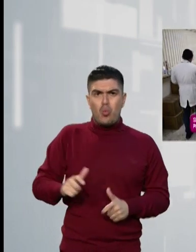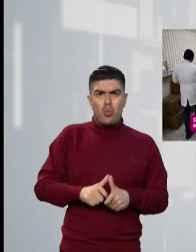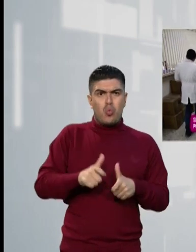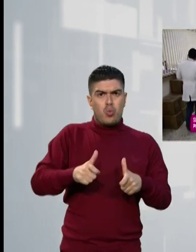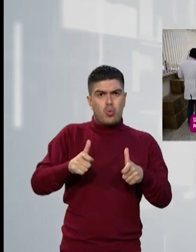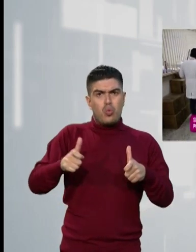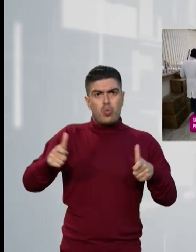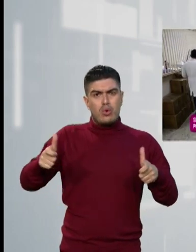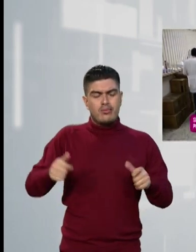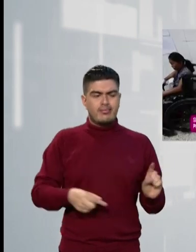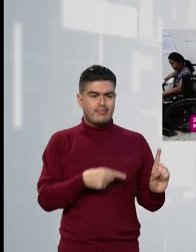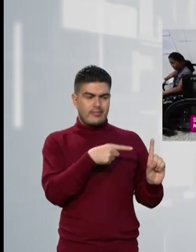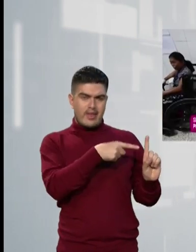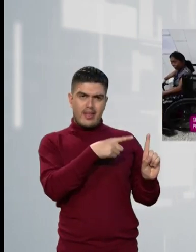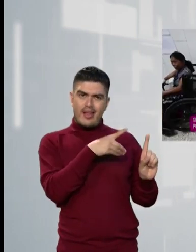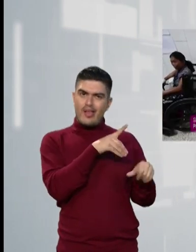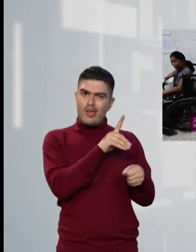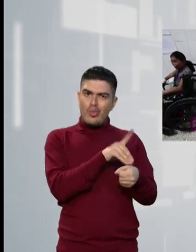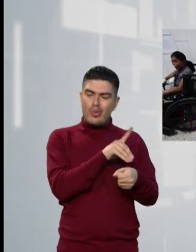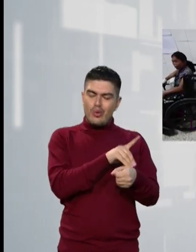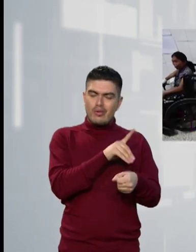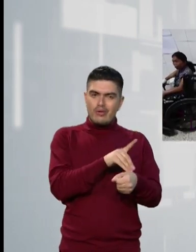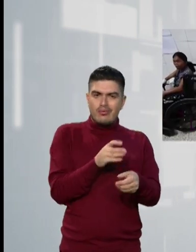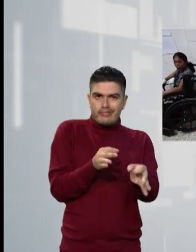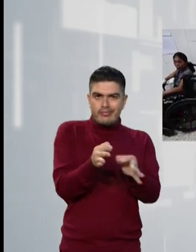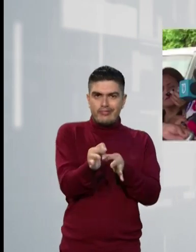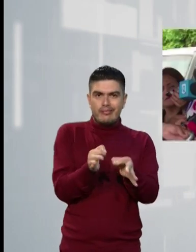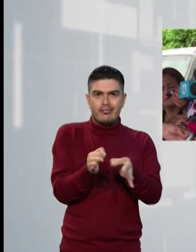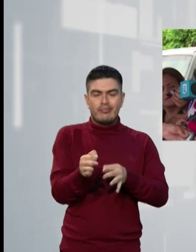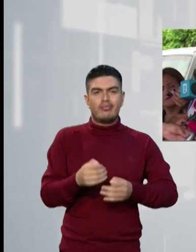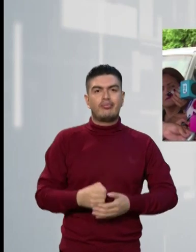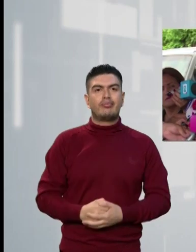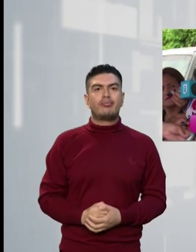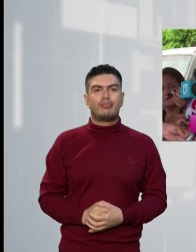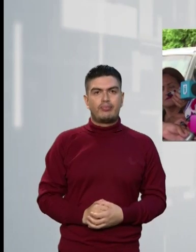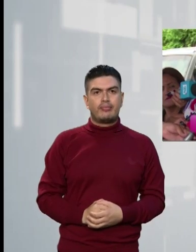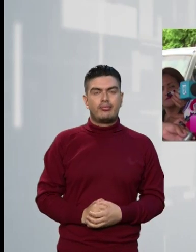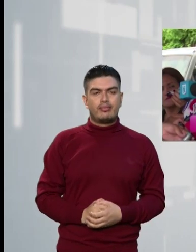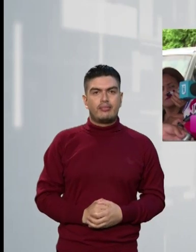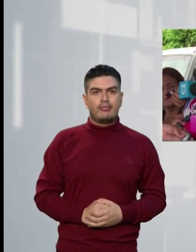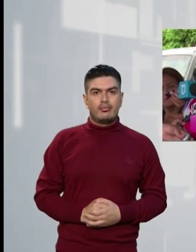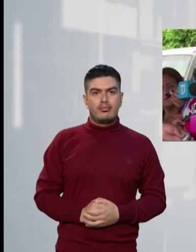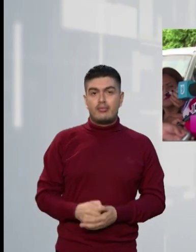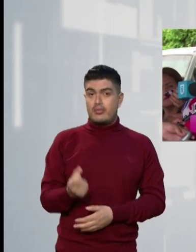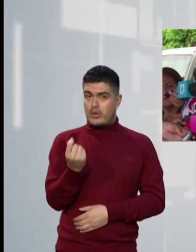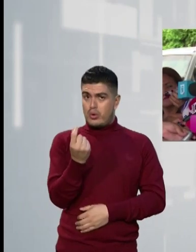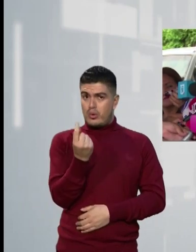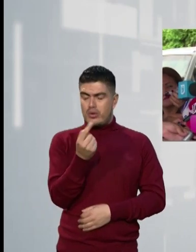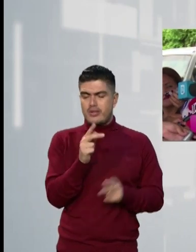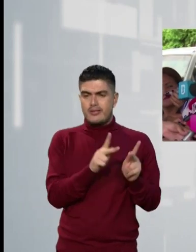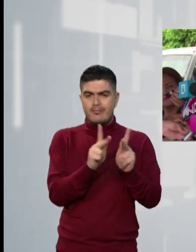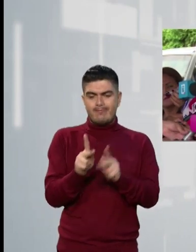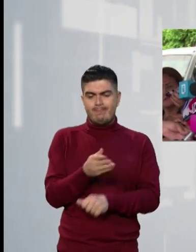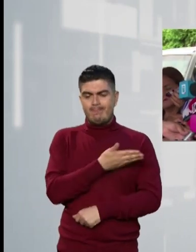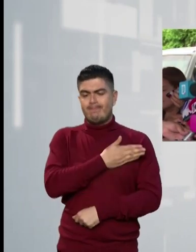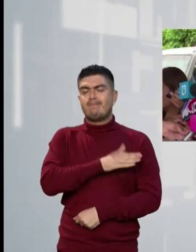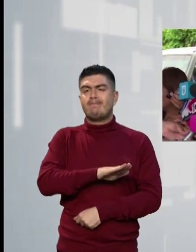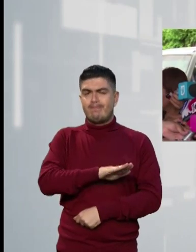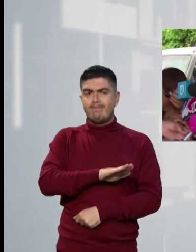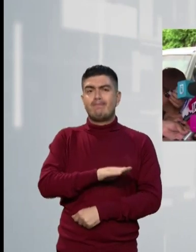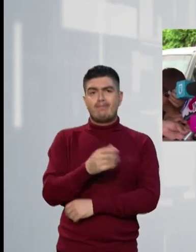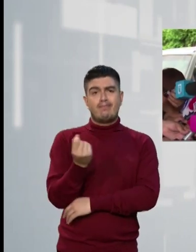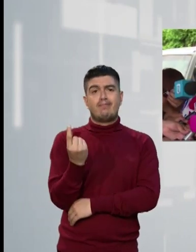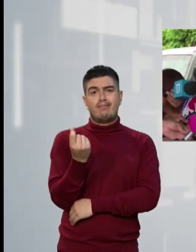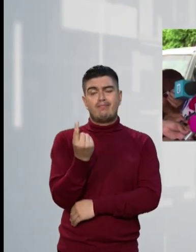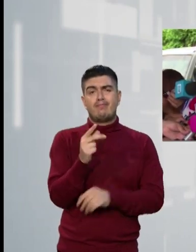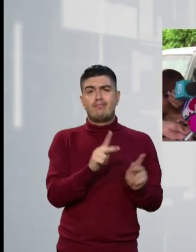Pavón jefe de la unidad de vigilancia de la secretaría de salud eh tenemos 11 fallecidos de los 11